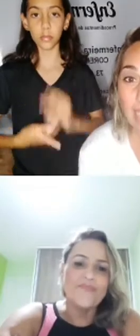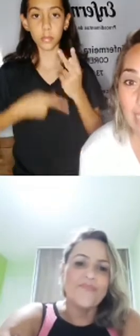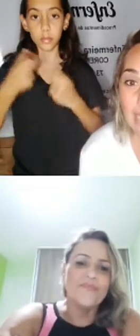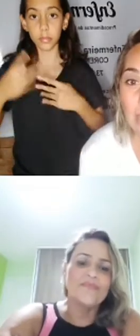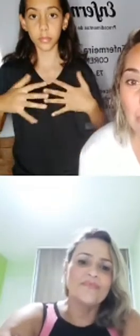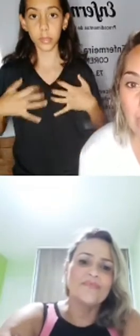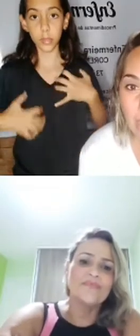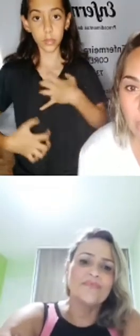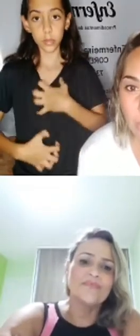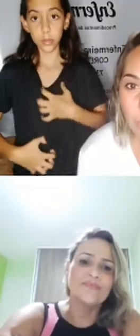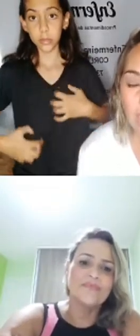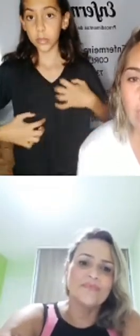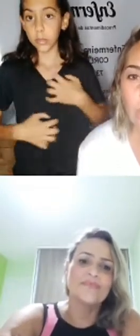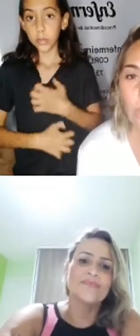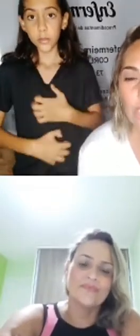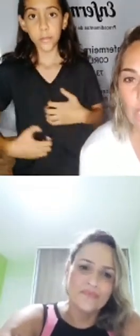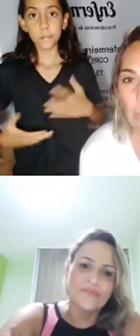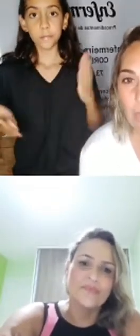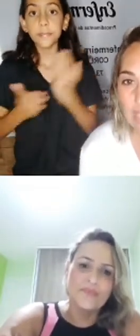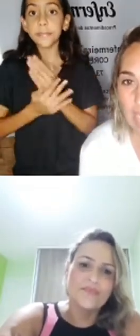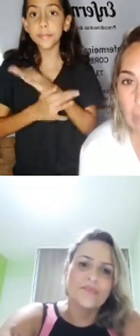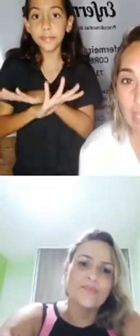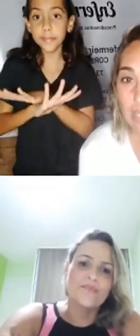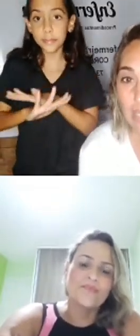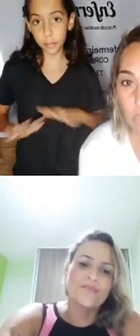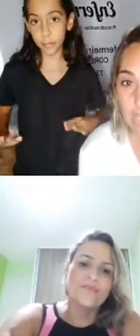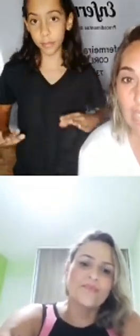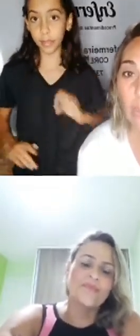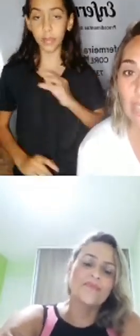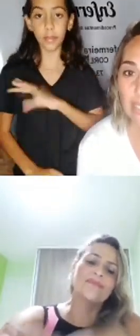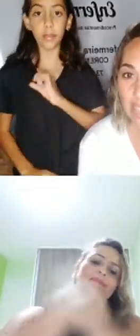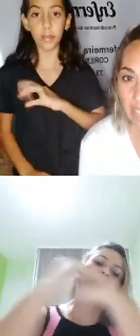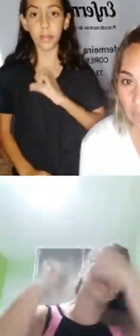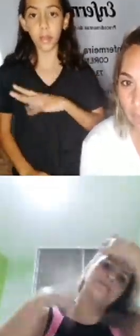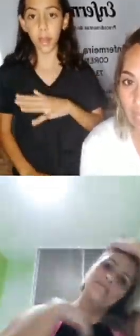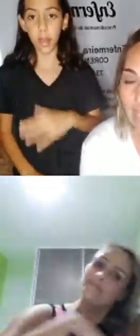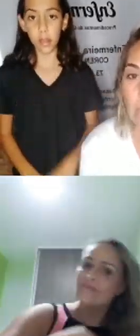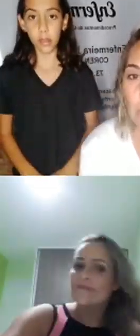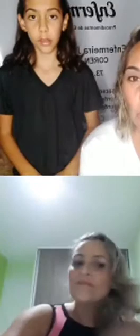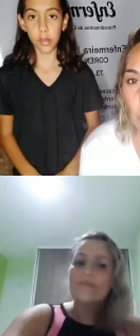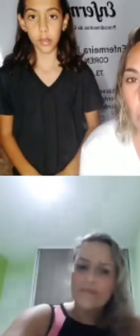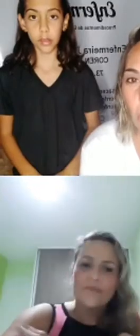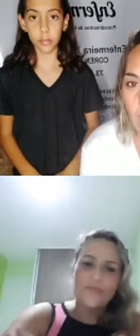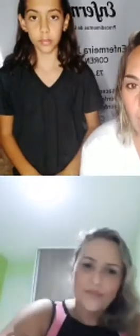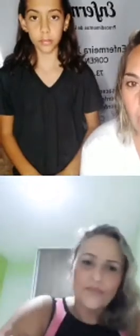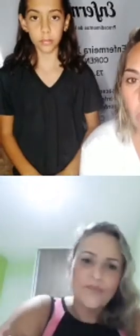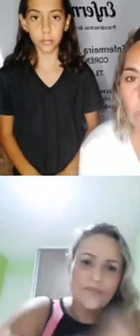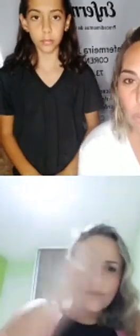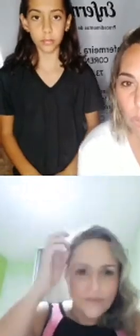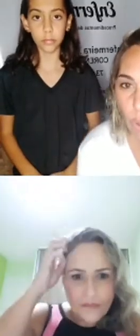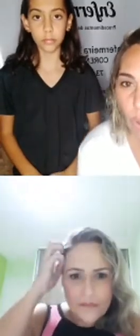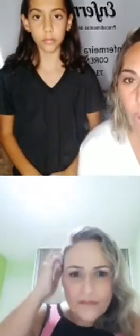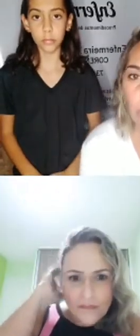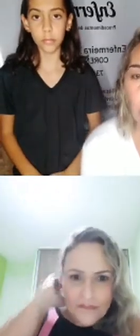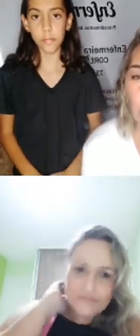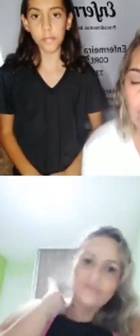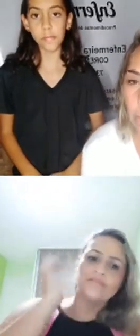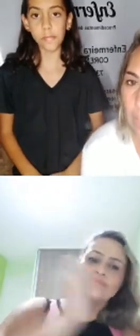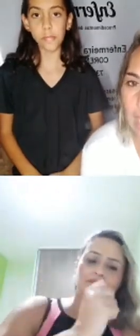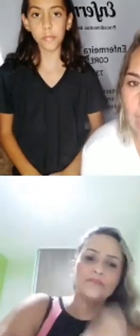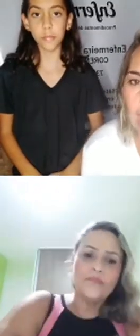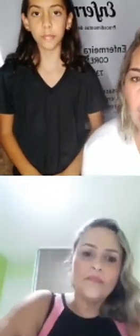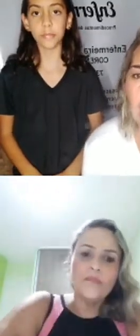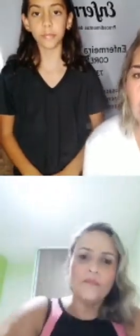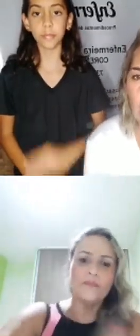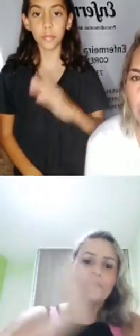quebrar esse medo, né? Que hoje a gente percebe que existe um certo receio das pessoas procurarem um consultório, procurarem